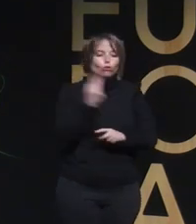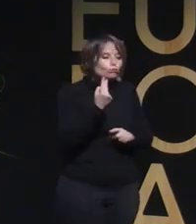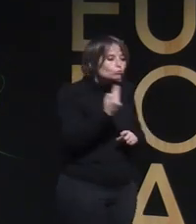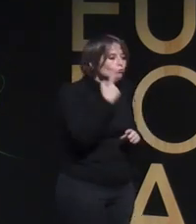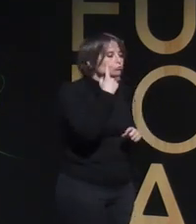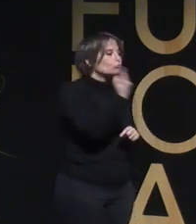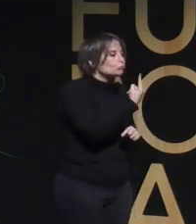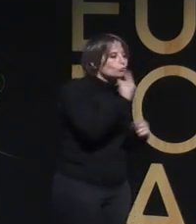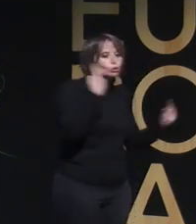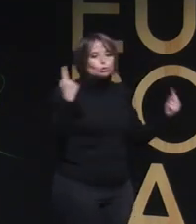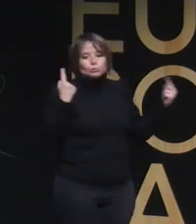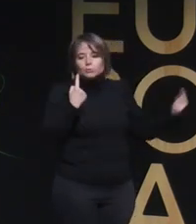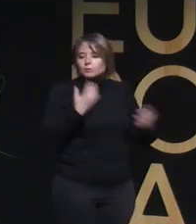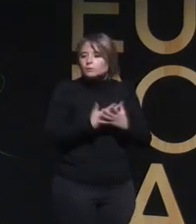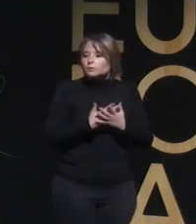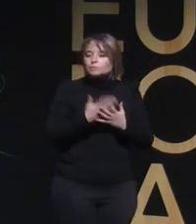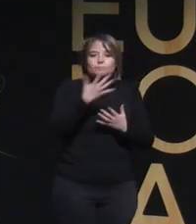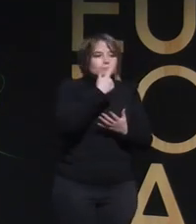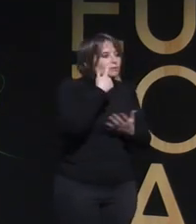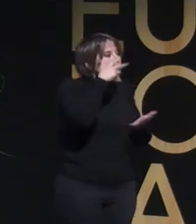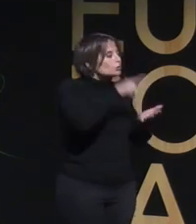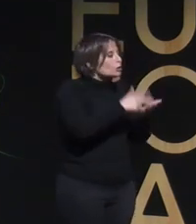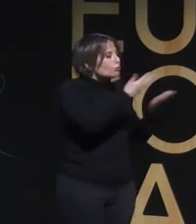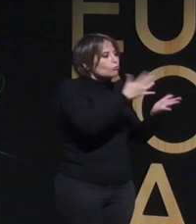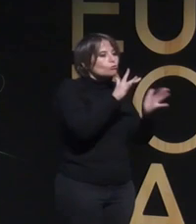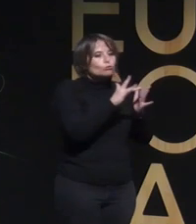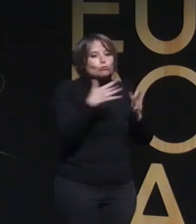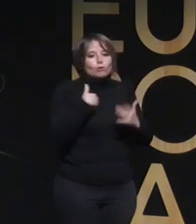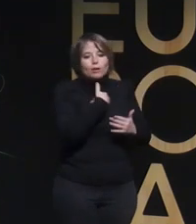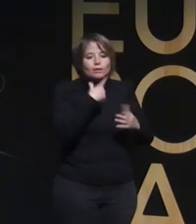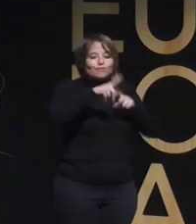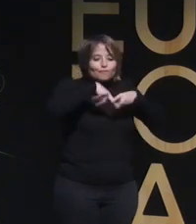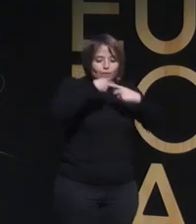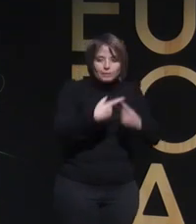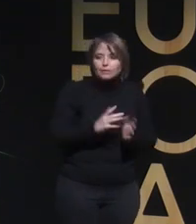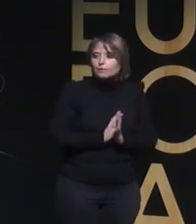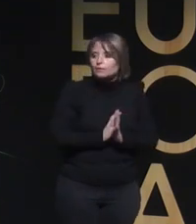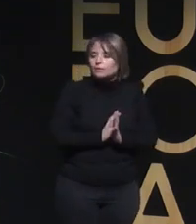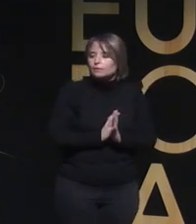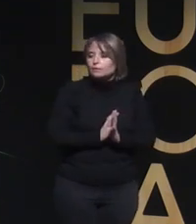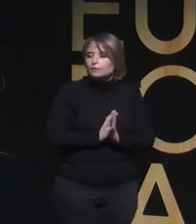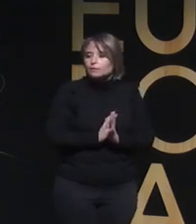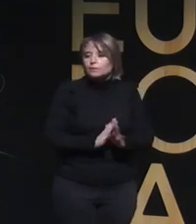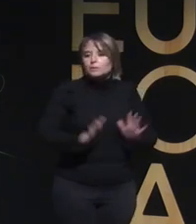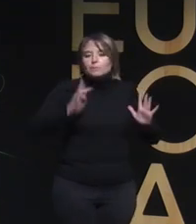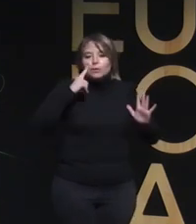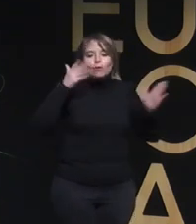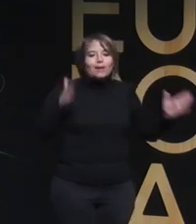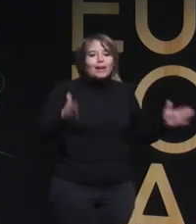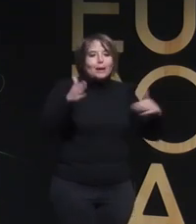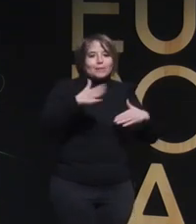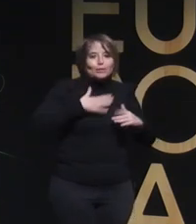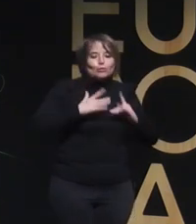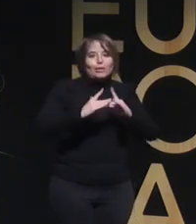fotos solo con uno, que tenga fotos... Que se reconozca que existe un otro que es parte de la familia. Ahora, no en tu habitación, en la